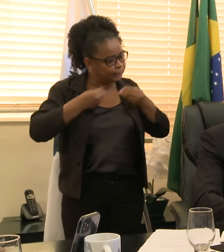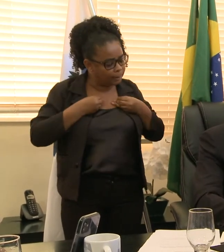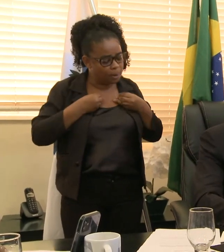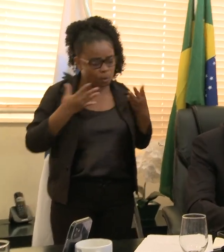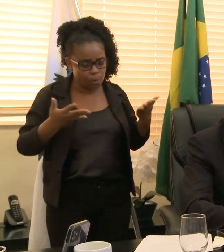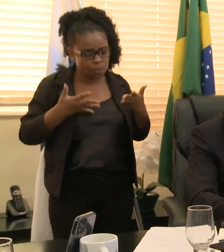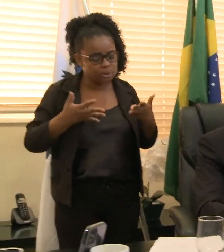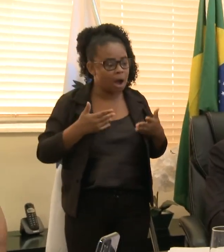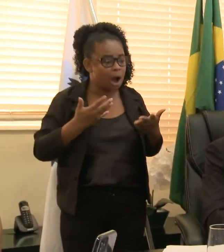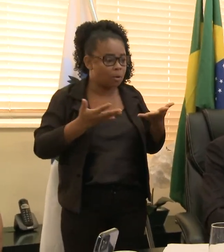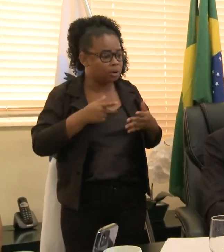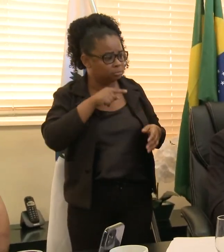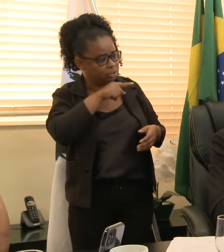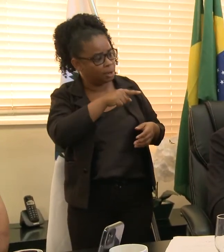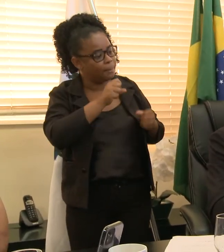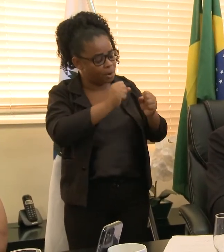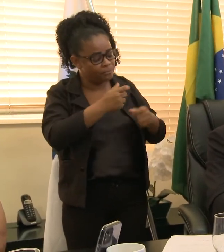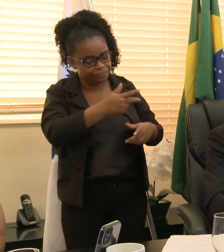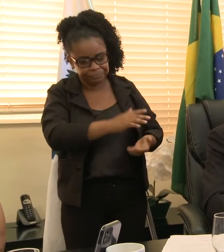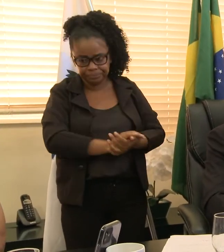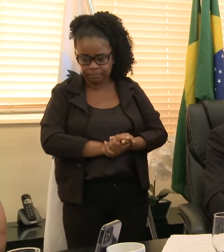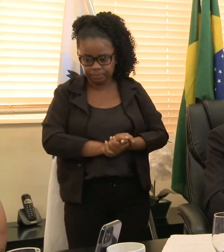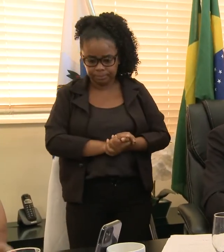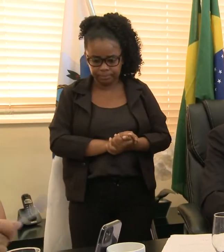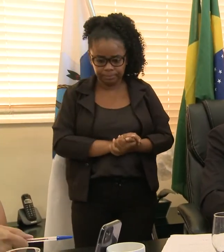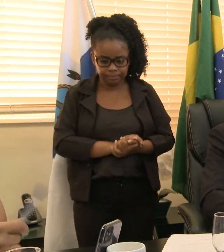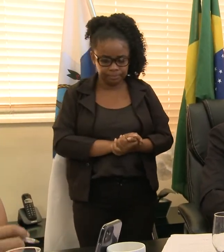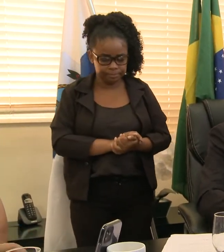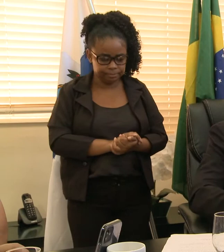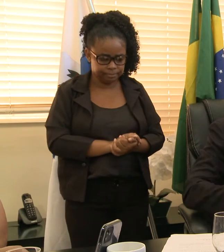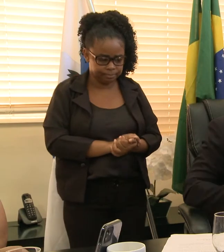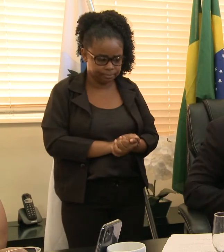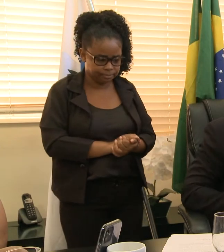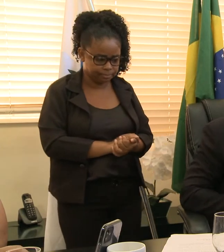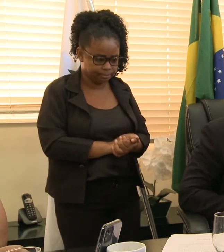a palavra para o presidente. Muito obrigado.